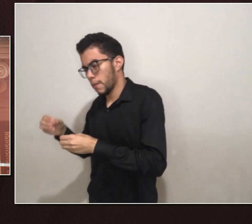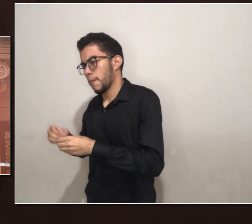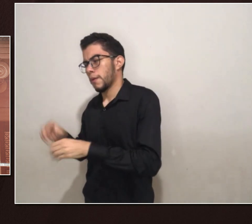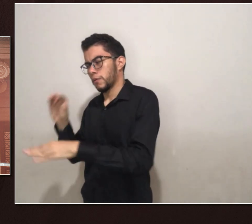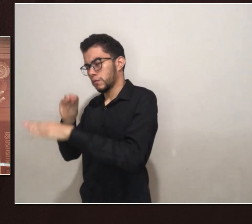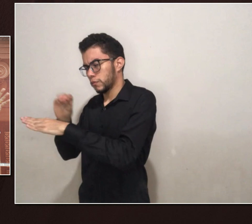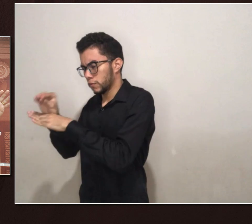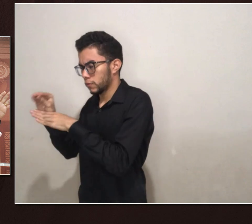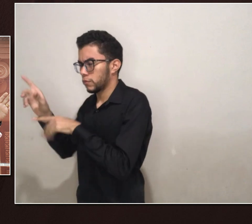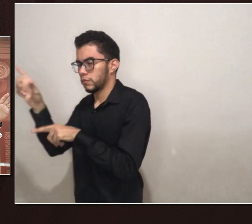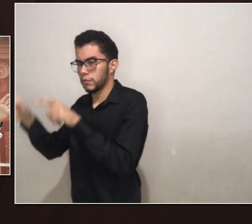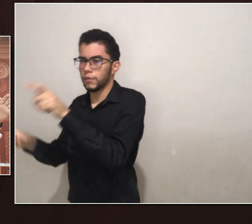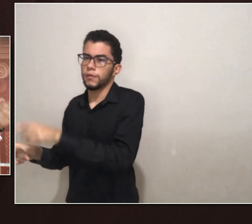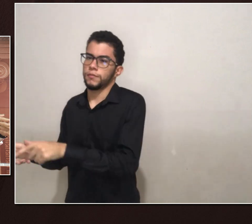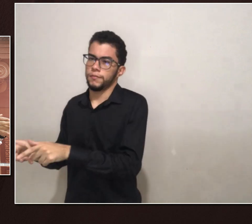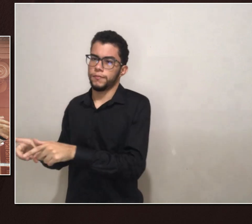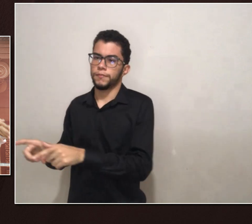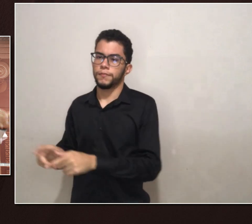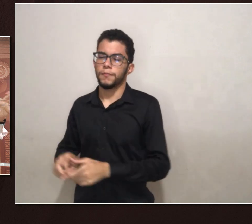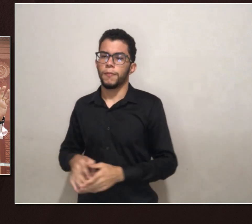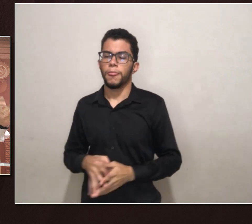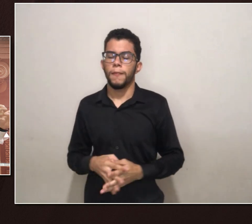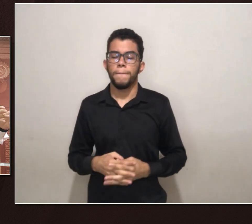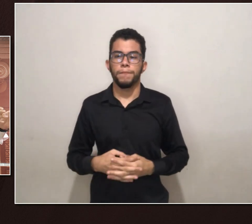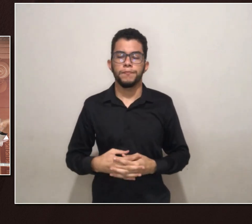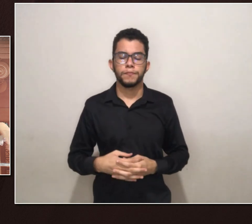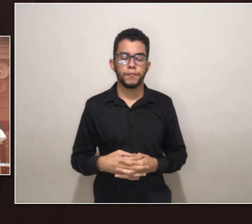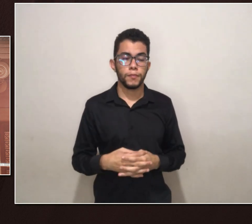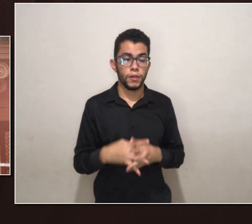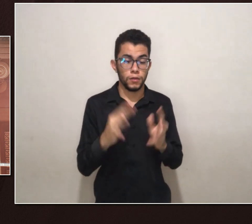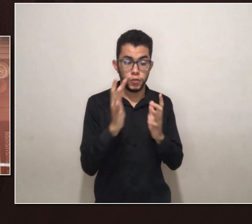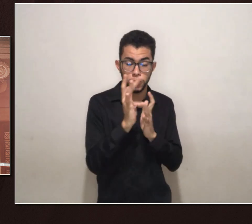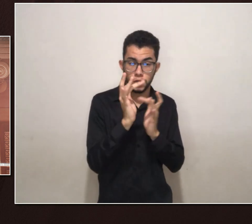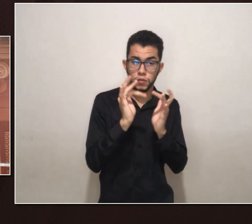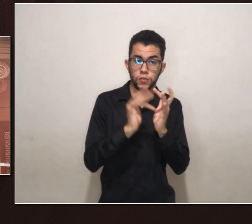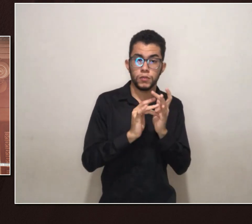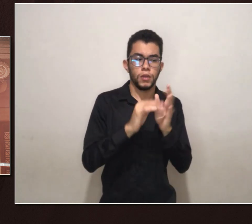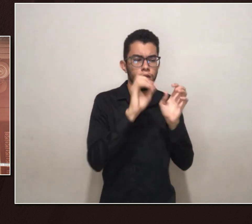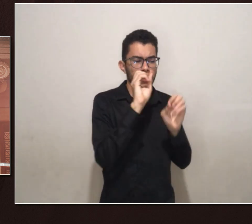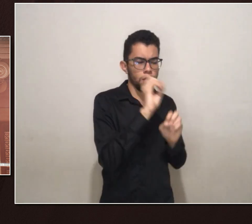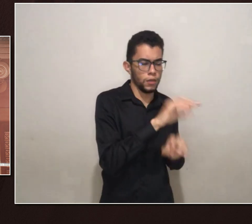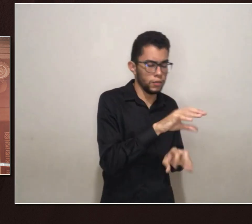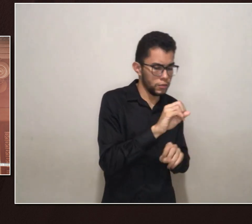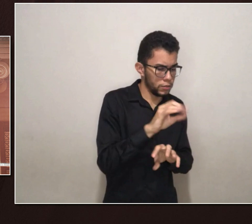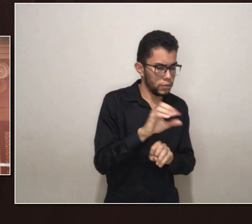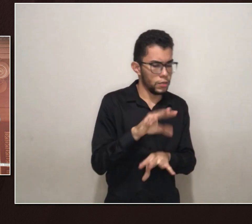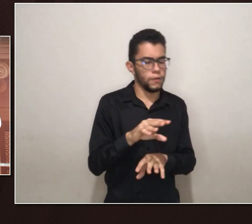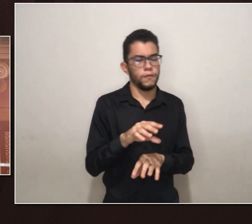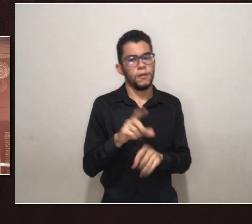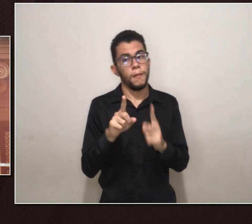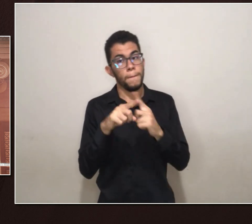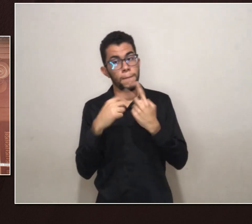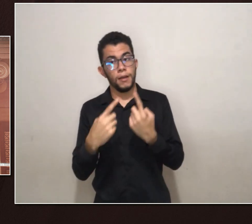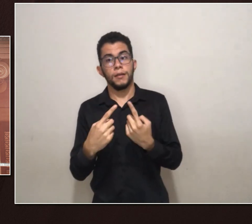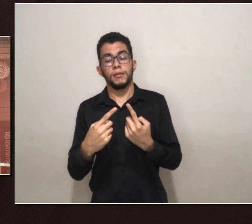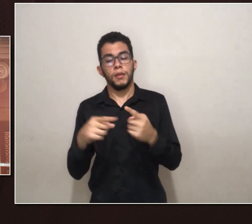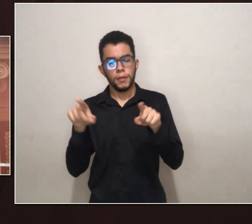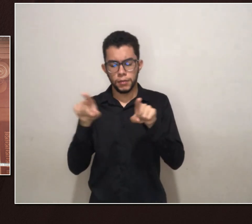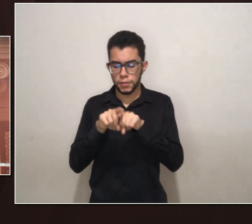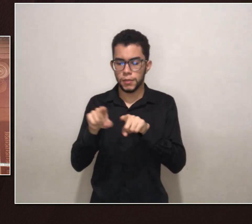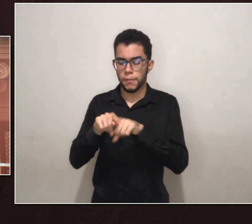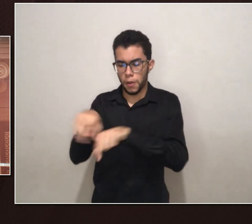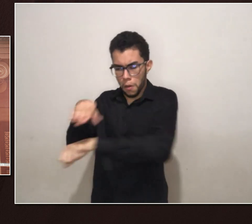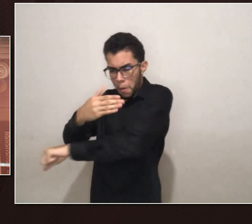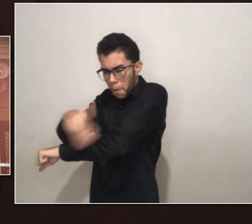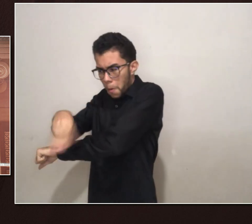mas ele ia de cidade em cidade, povoado em povoado, pregando o Evangelho do Reino, quer dizer, ia para as ruas. Então,